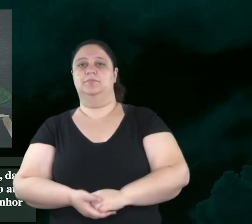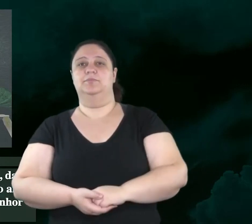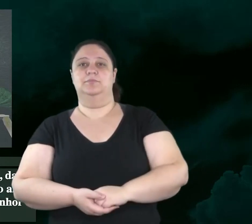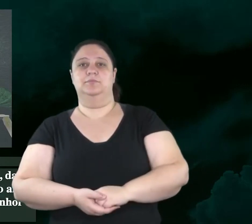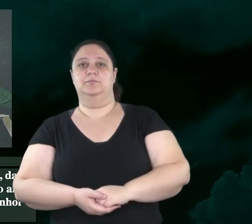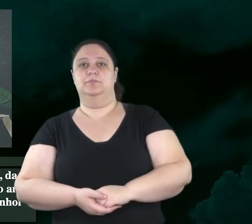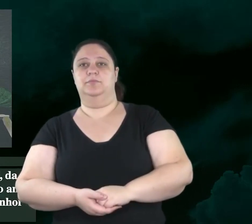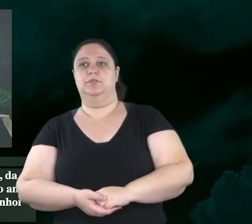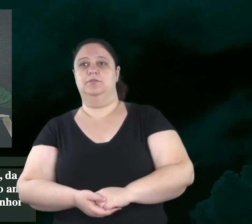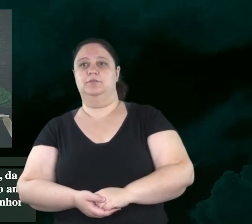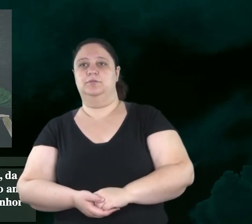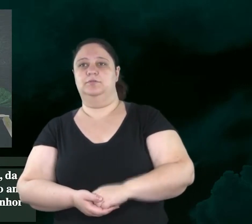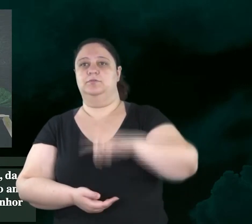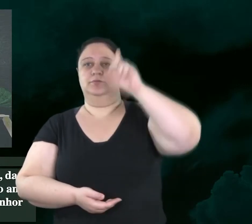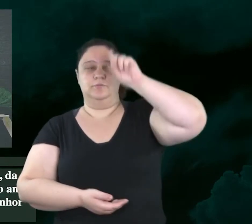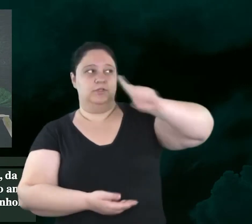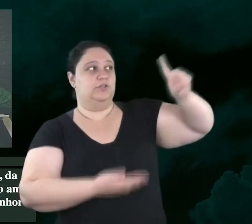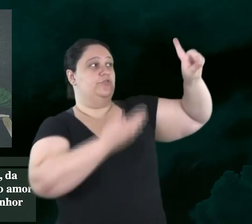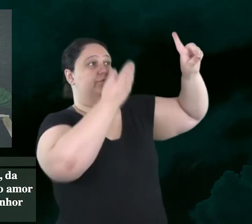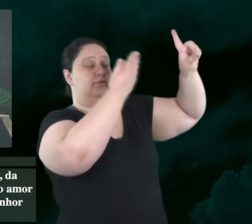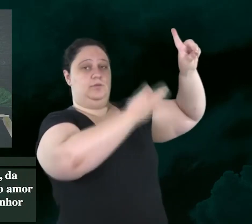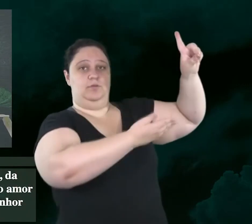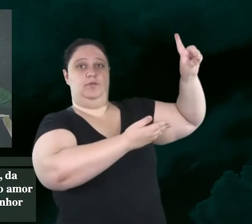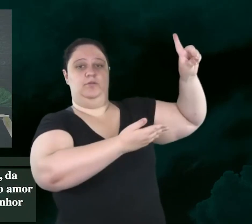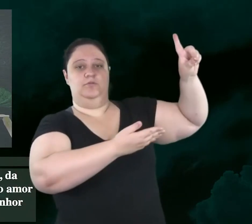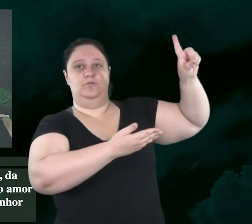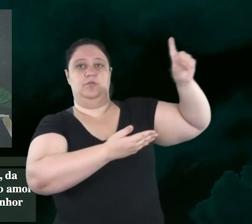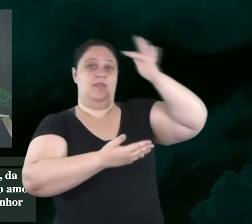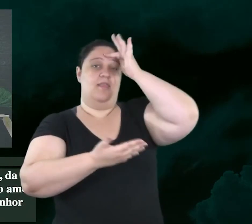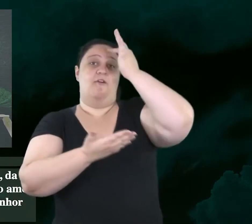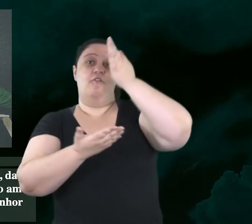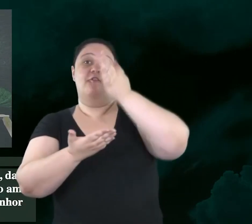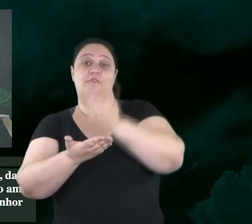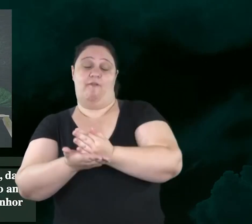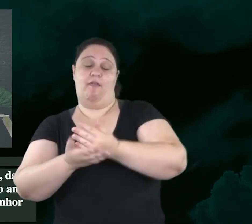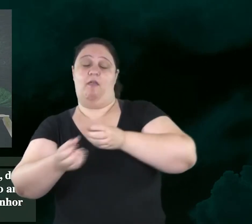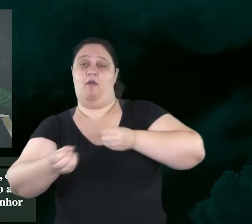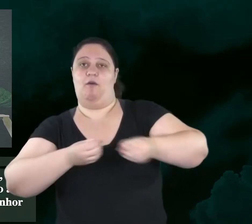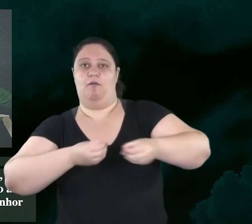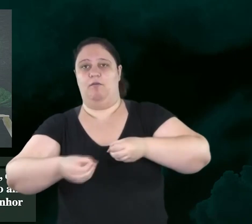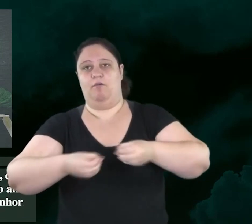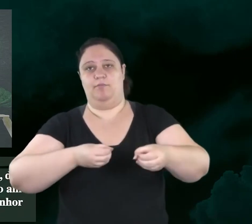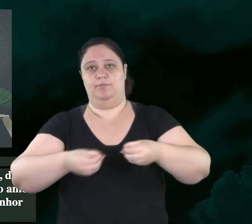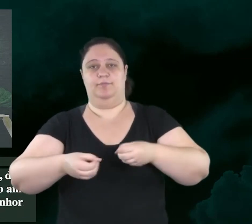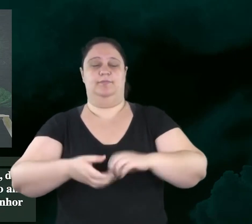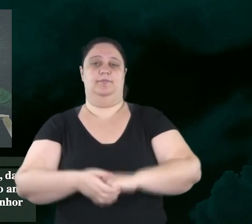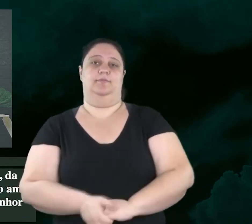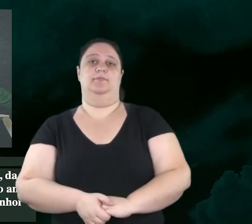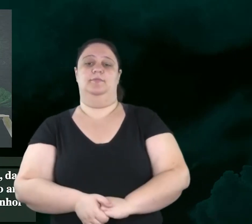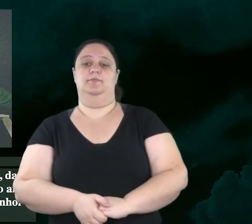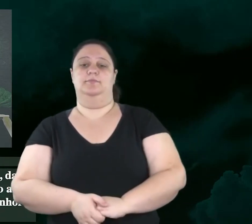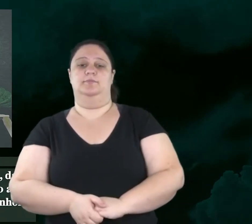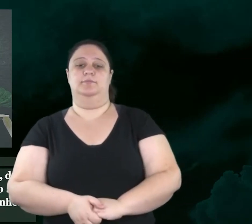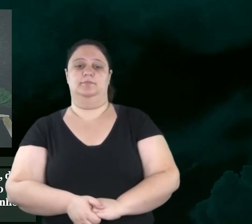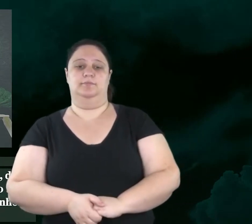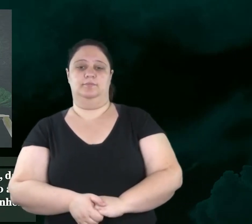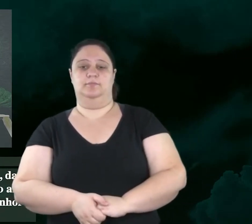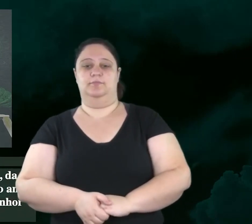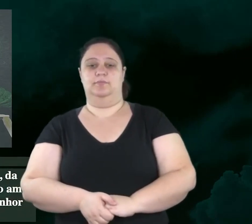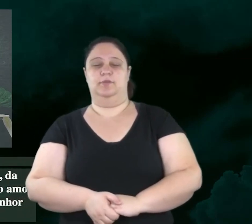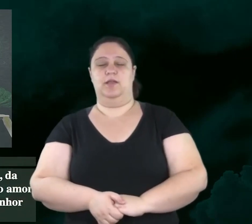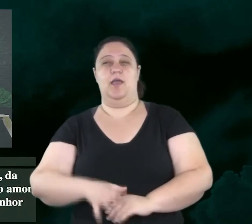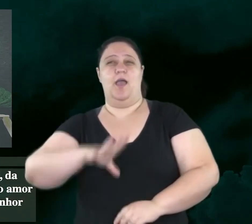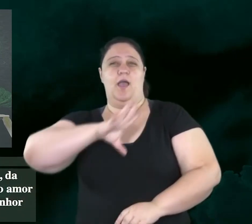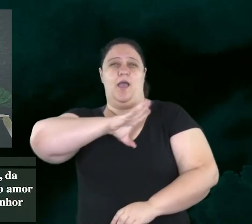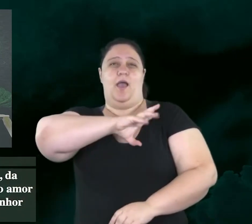da operosidade da vossa fé, ou da obra da vossa fé, da abnegação do